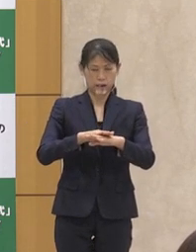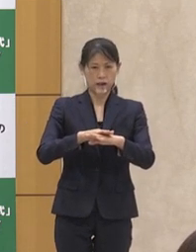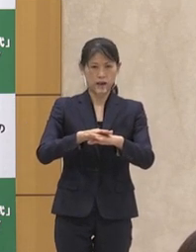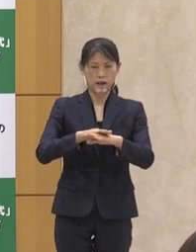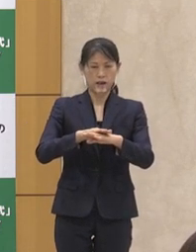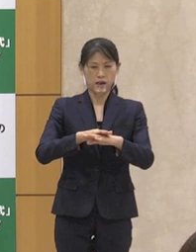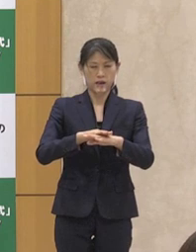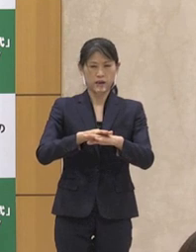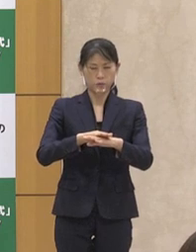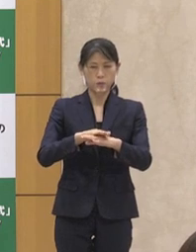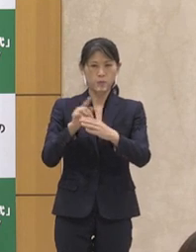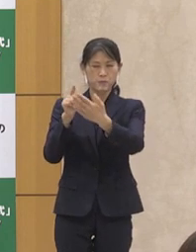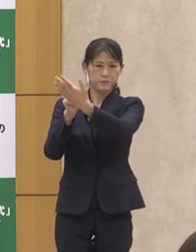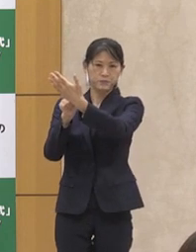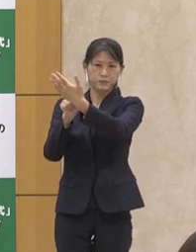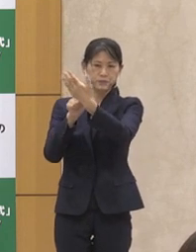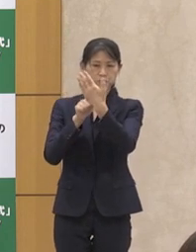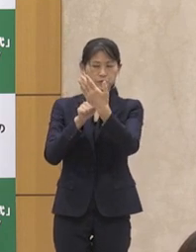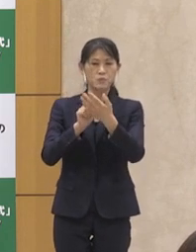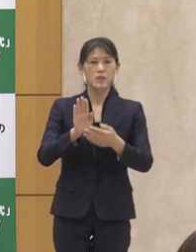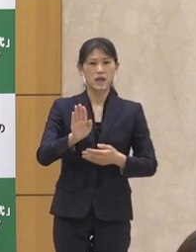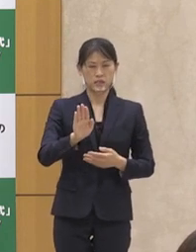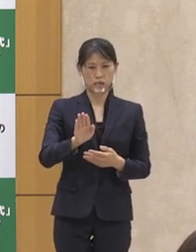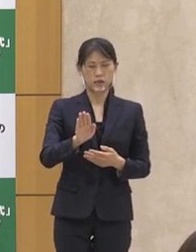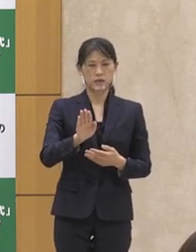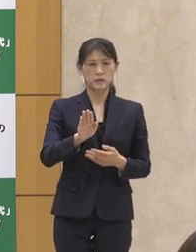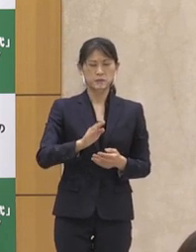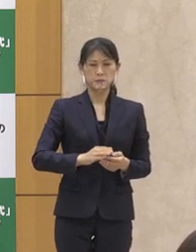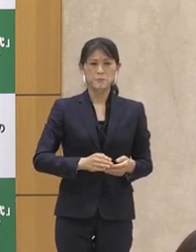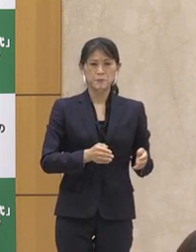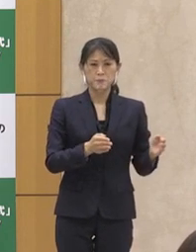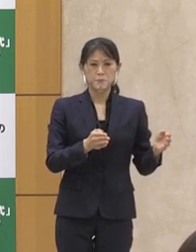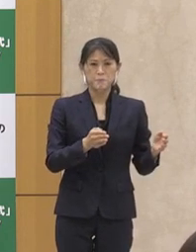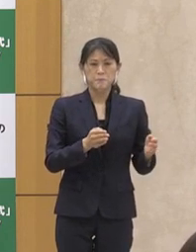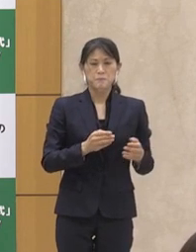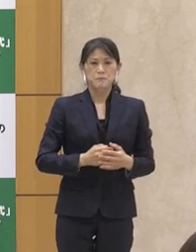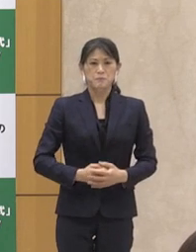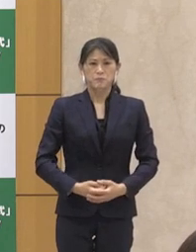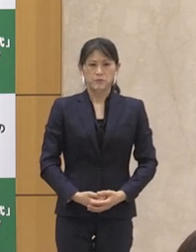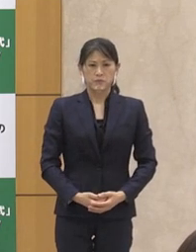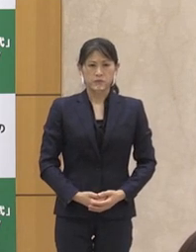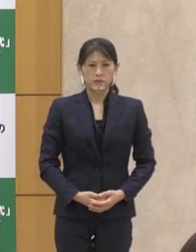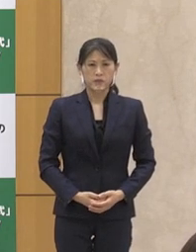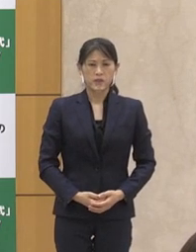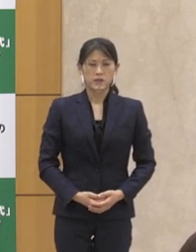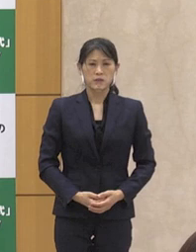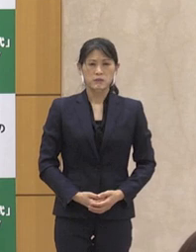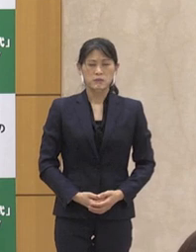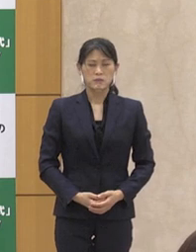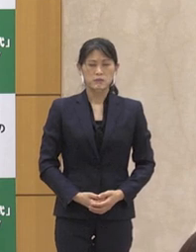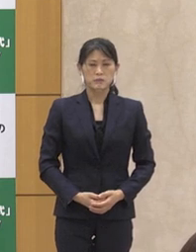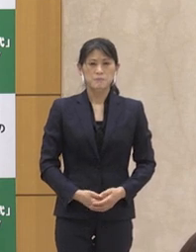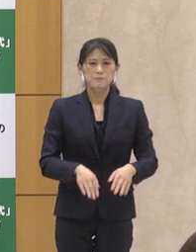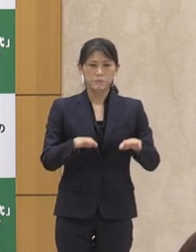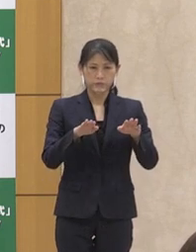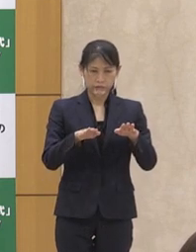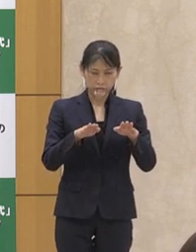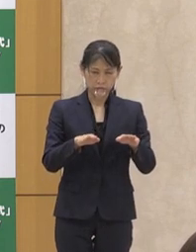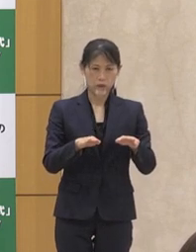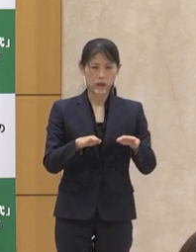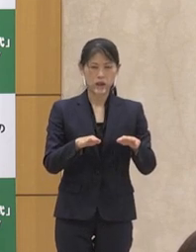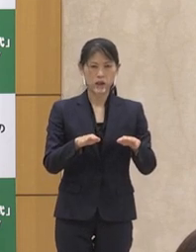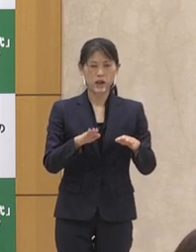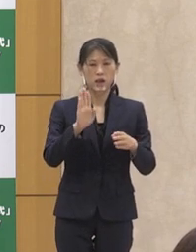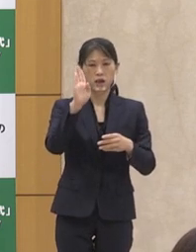する指標、さらにはステージごとの施策などが示されたことを受けまして、現在本